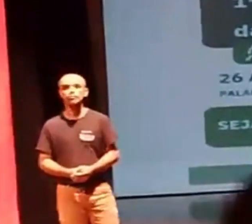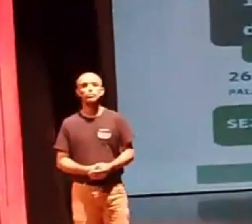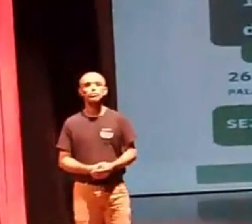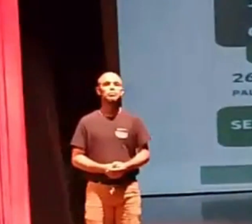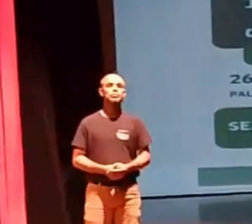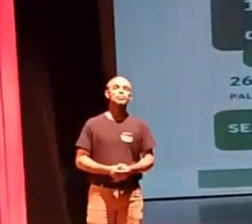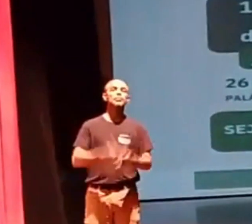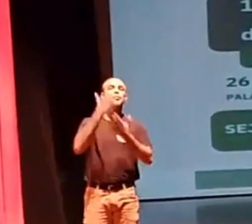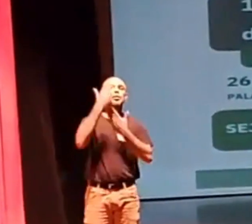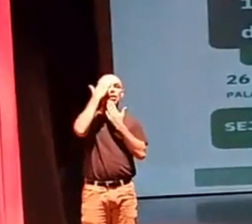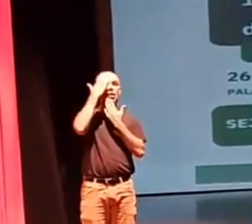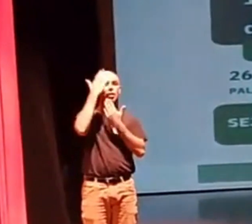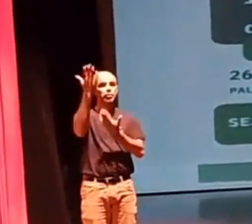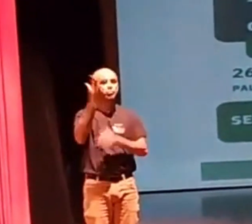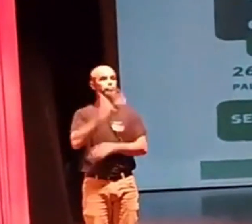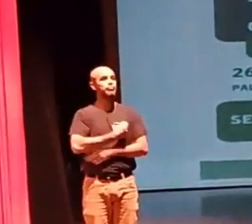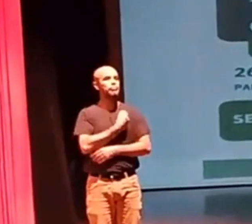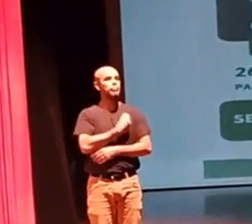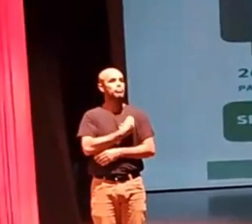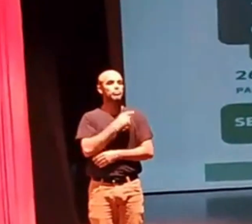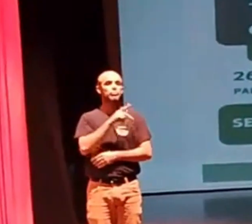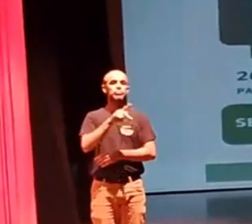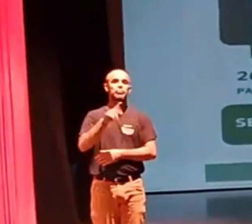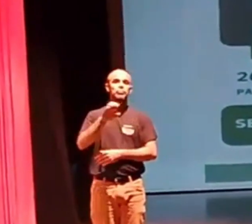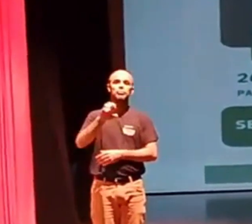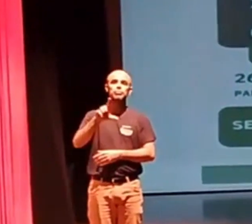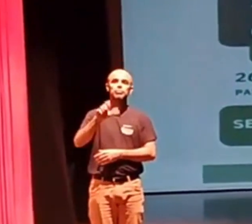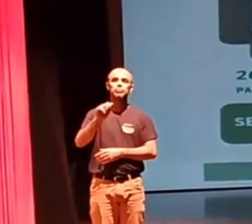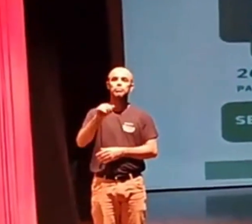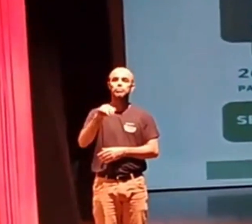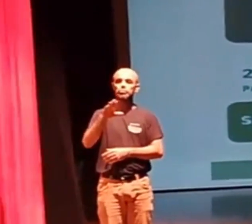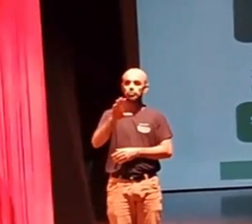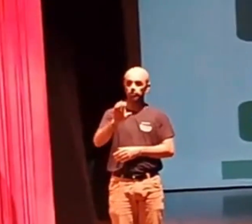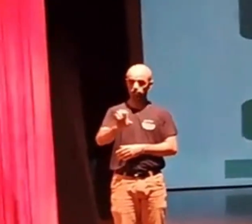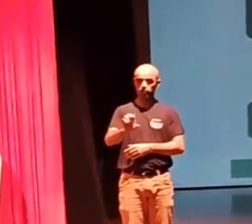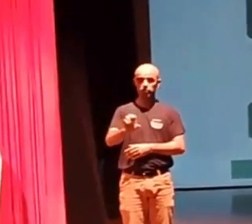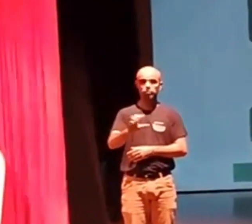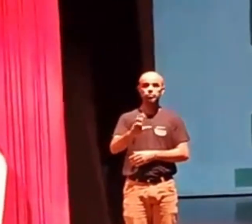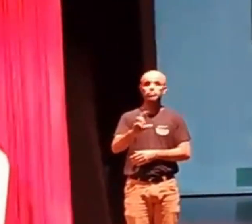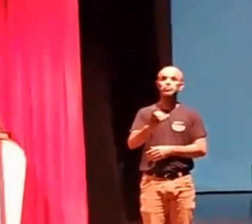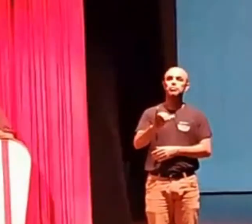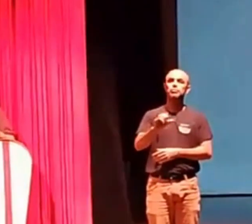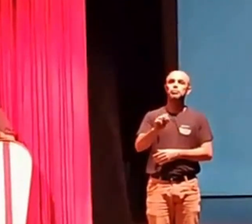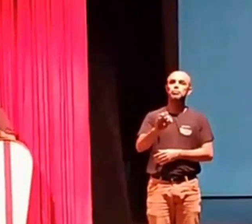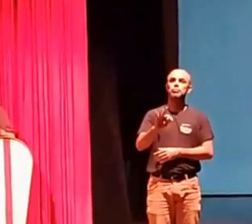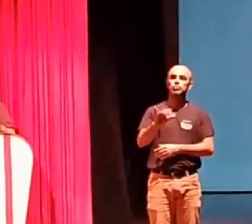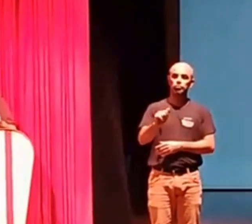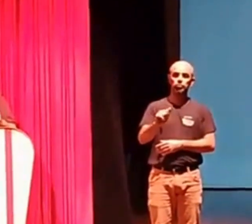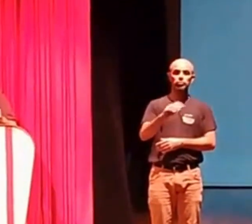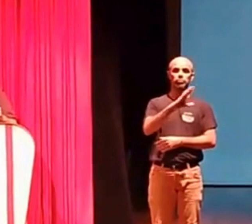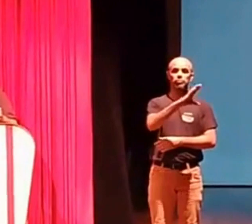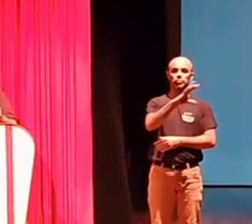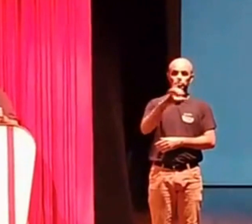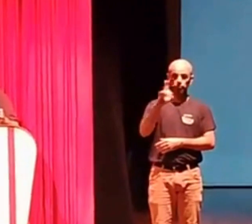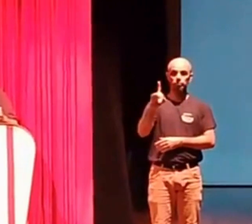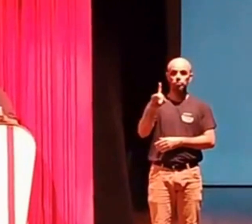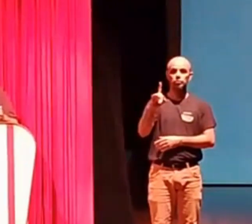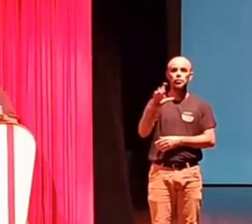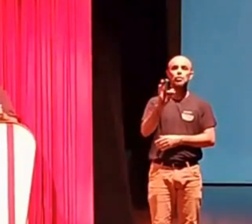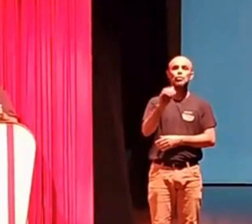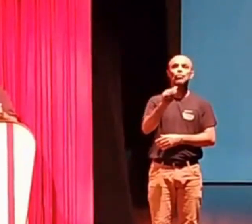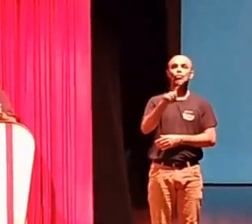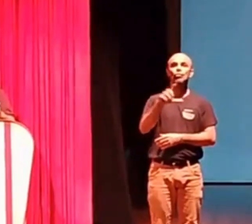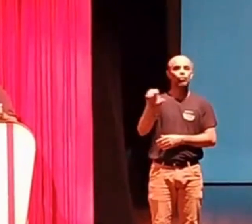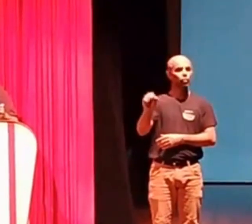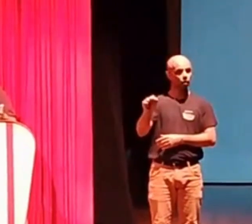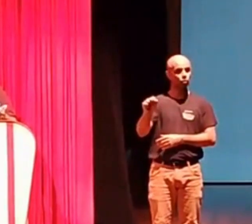Agradecemos a presença da professora Elaine Cristina dos Santos Giovannini, coordenadora da FAUS e da Unimes, em